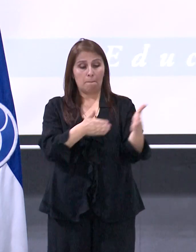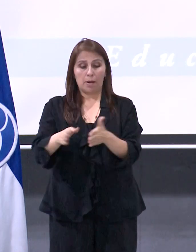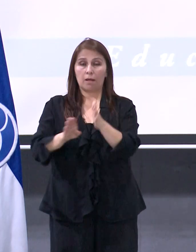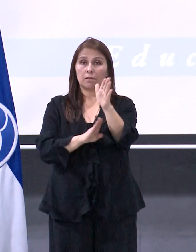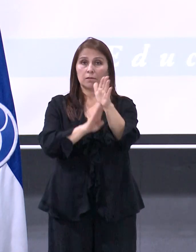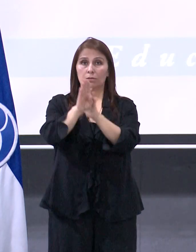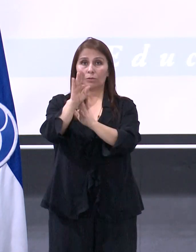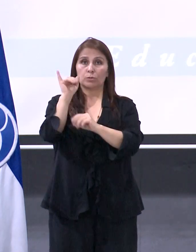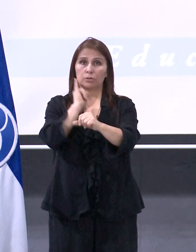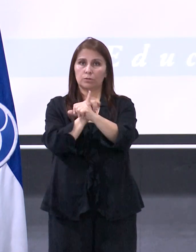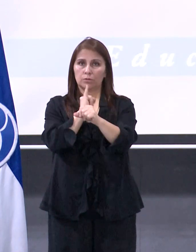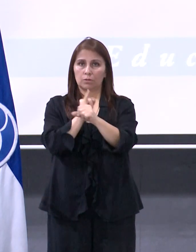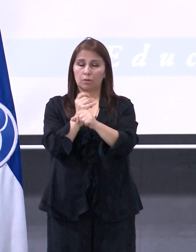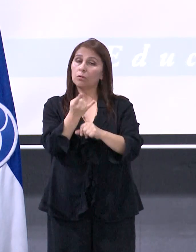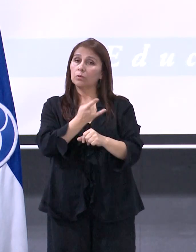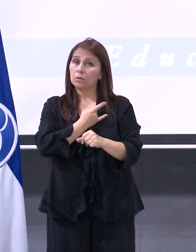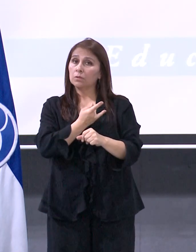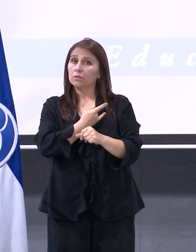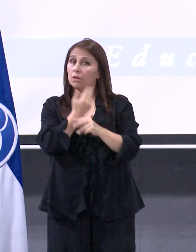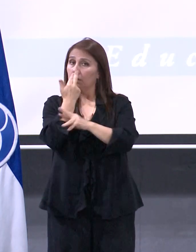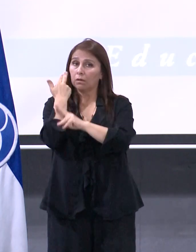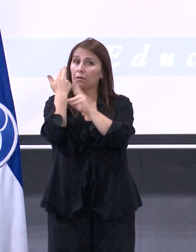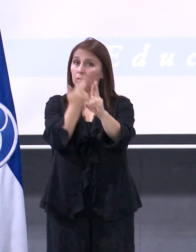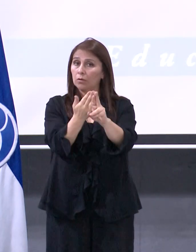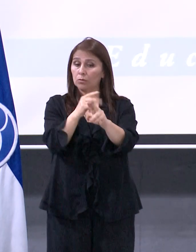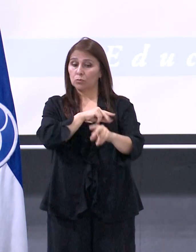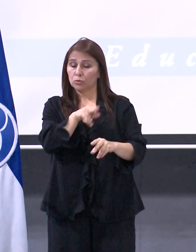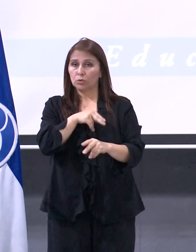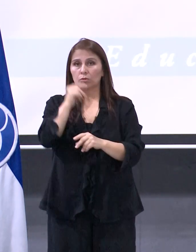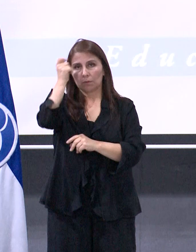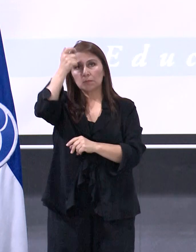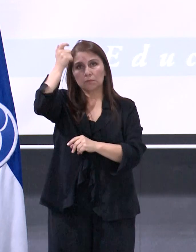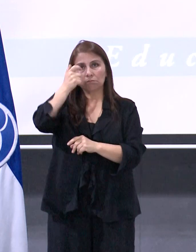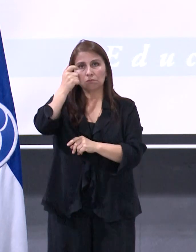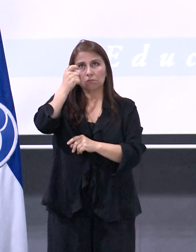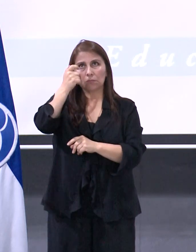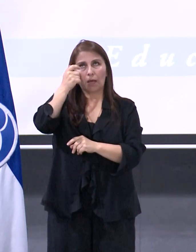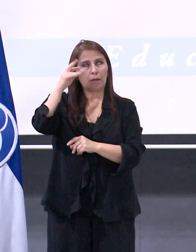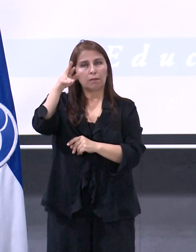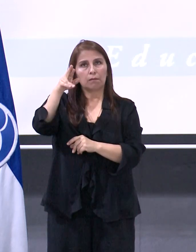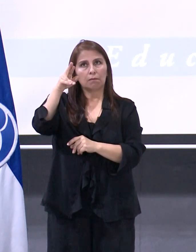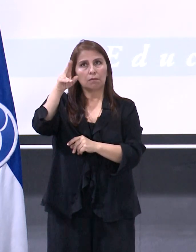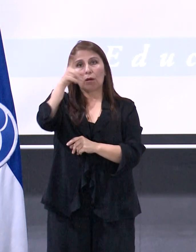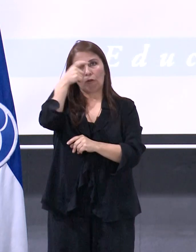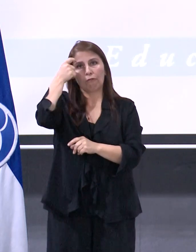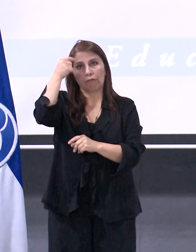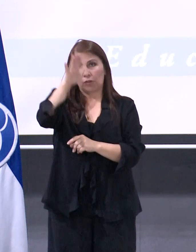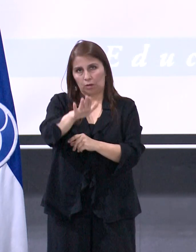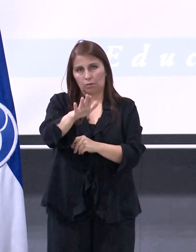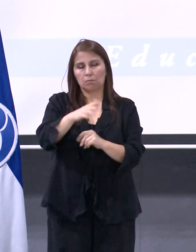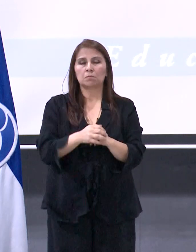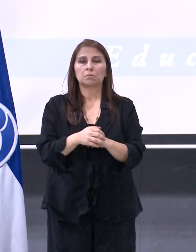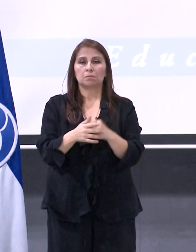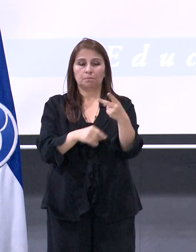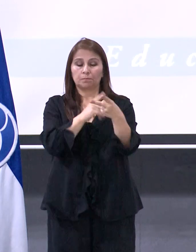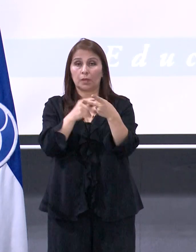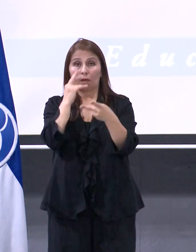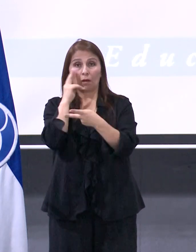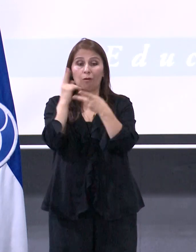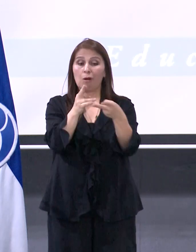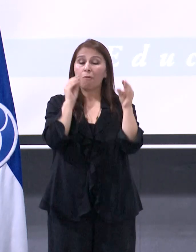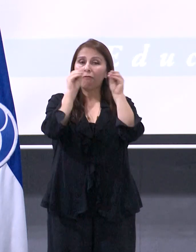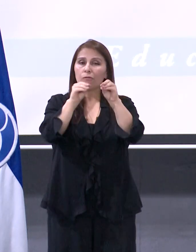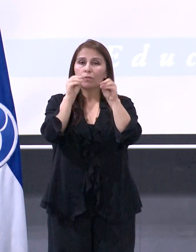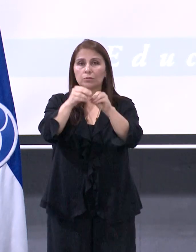la universidad ratificado su carácter estatal su naturaleza pública su misión específica en la formación de maestros y otros educadores